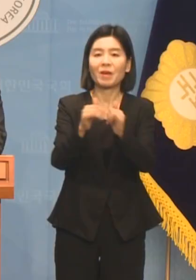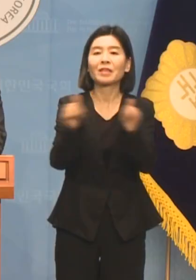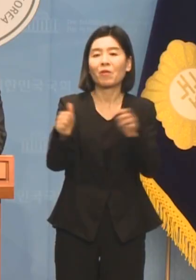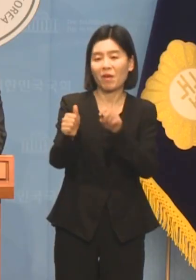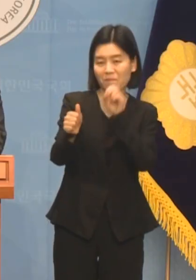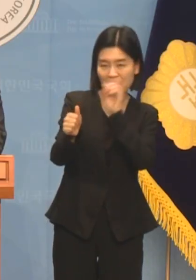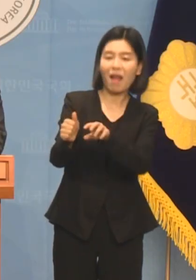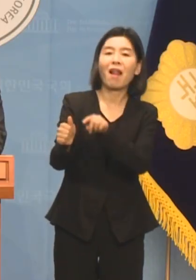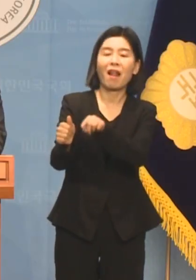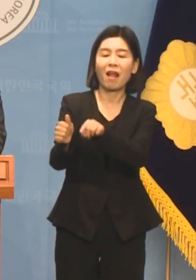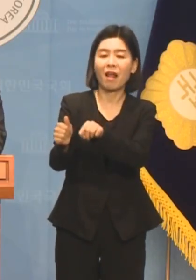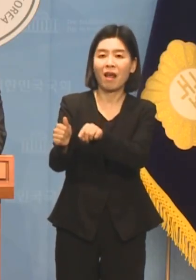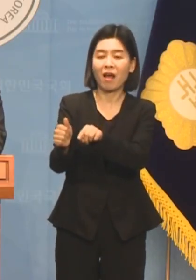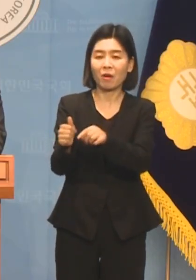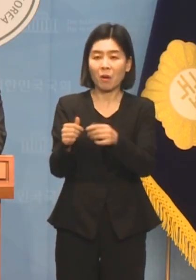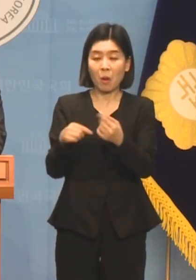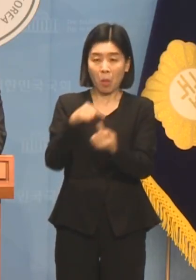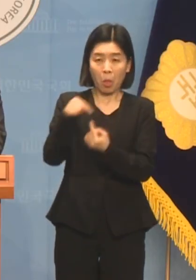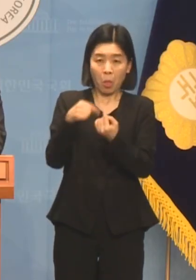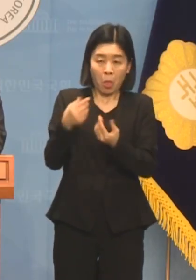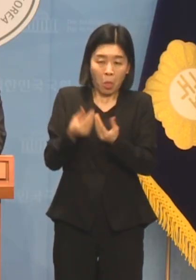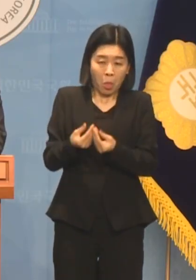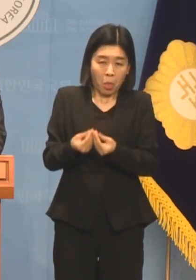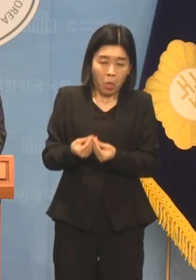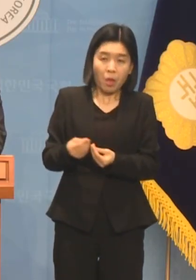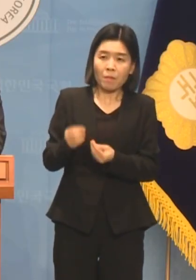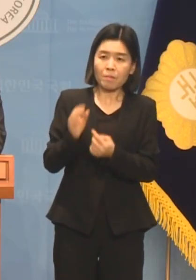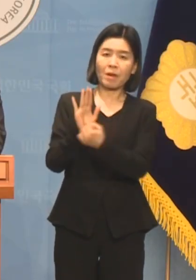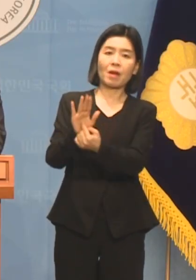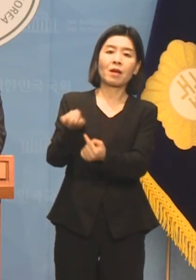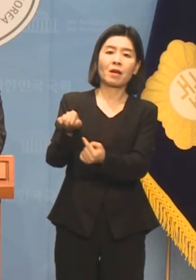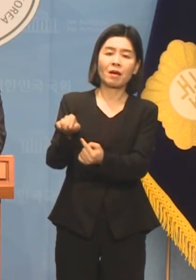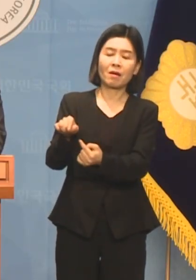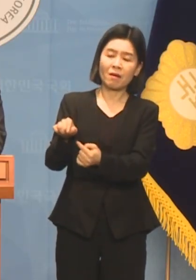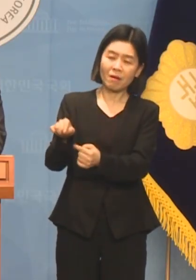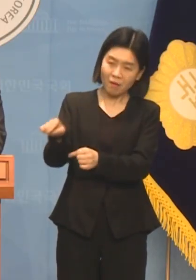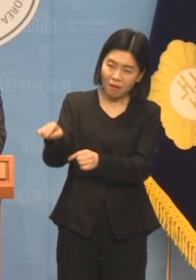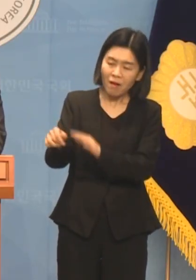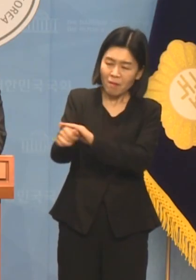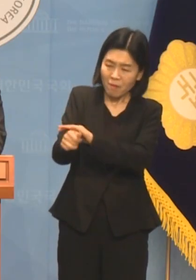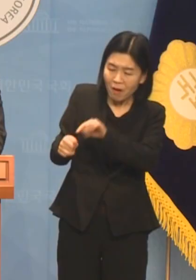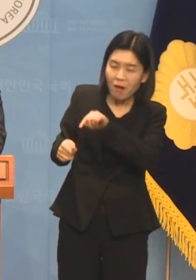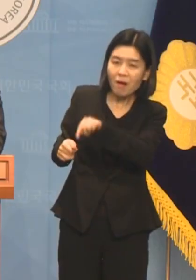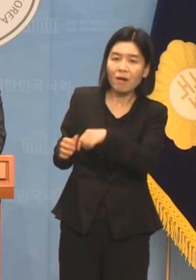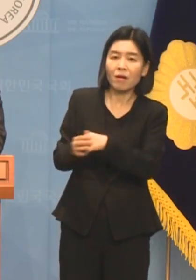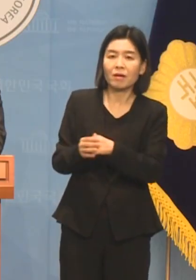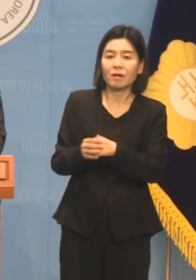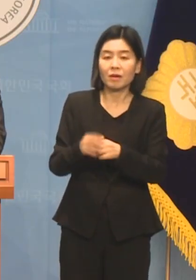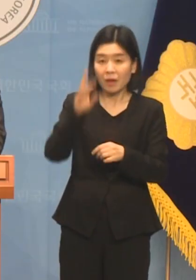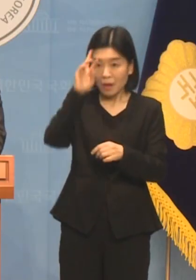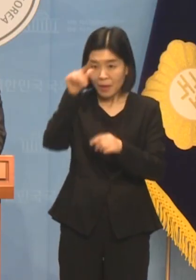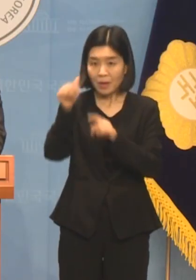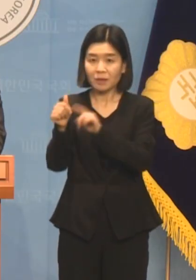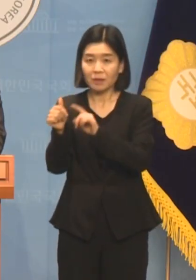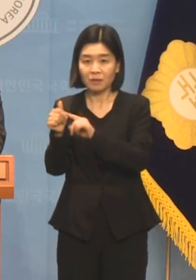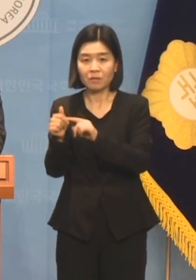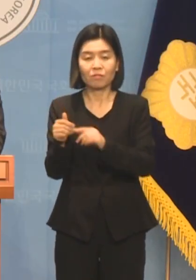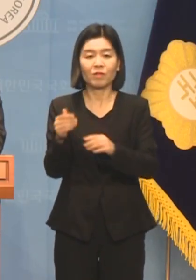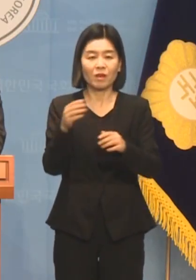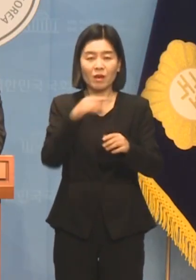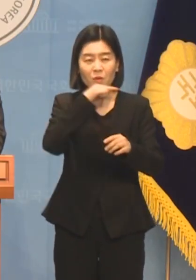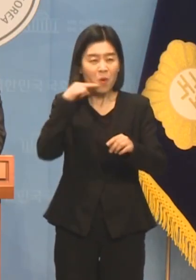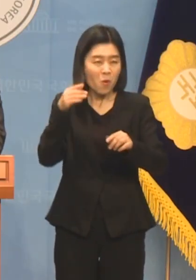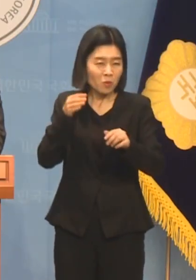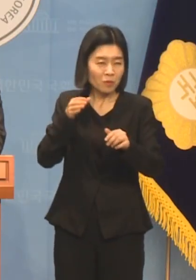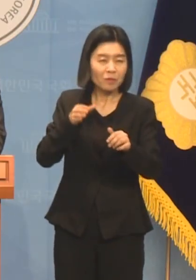발뺌했습니다. 비겁한 변명입니다. 박 의원이 공산주의라고 말하는 건 공적 비판이니